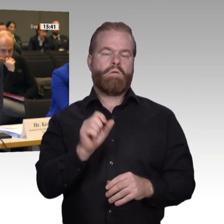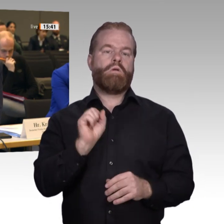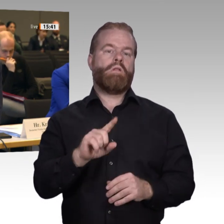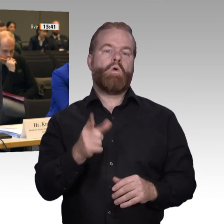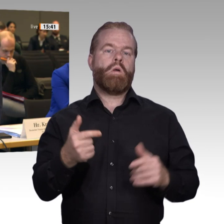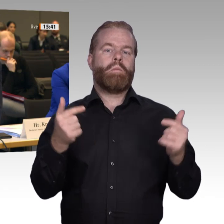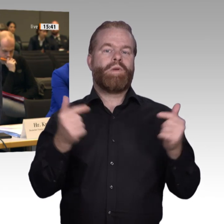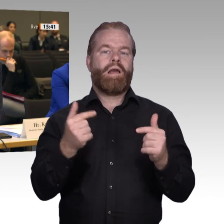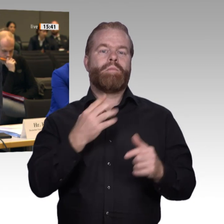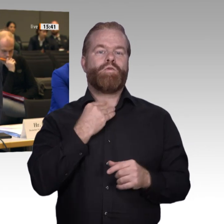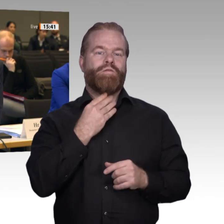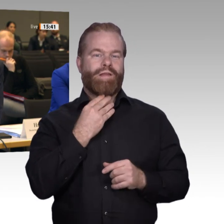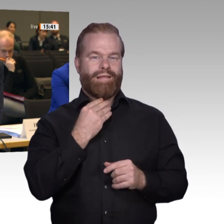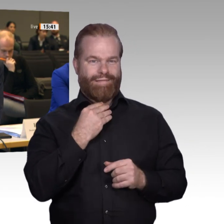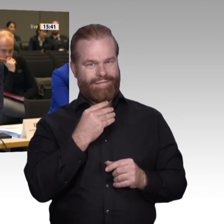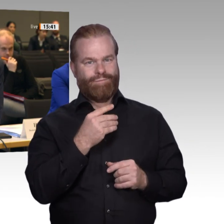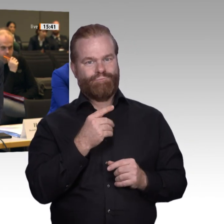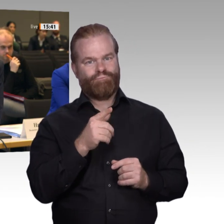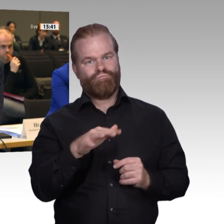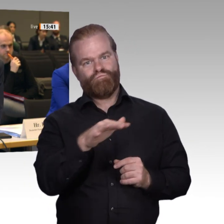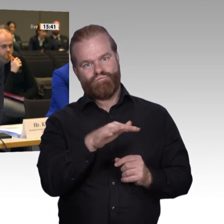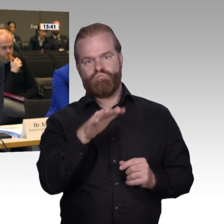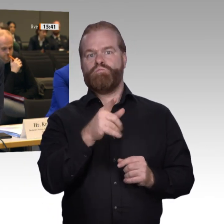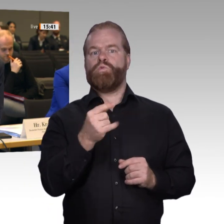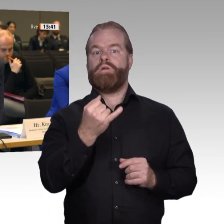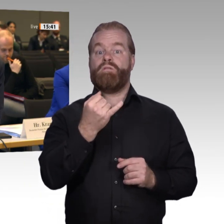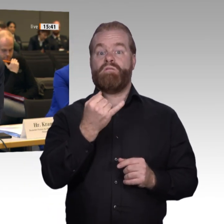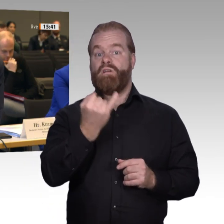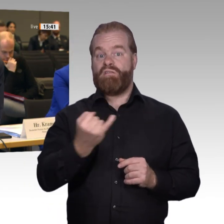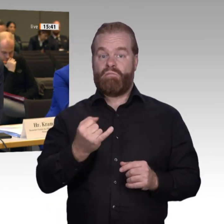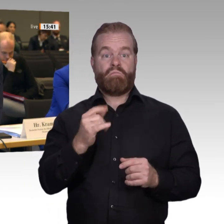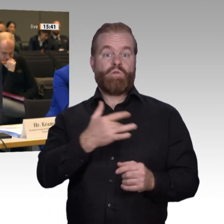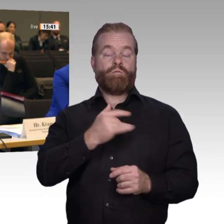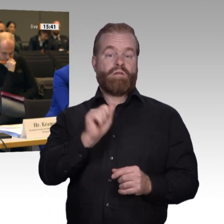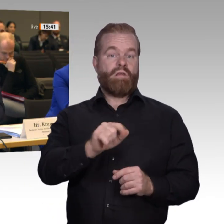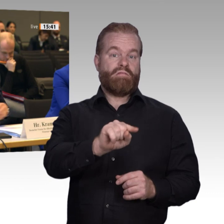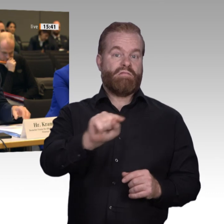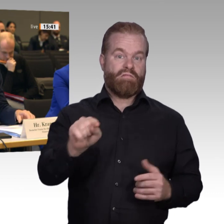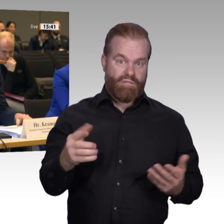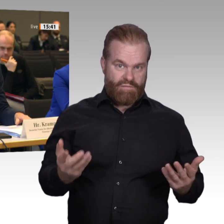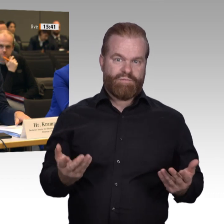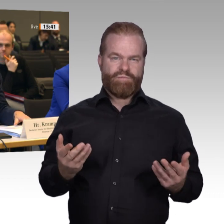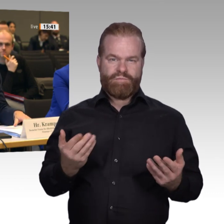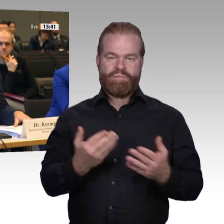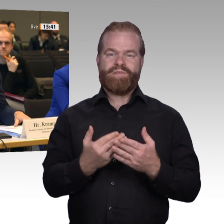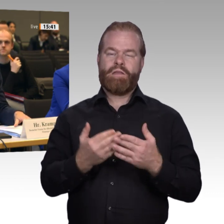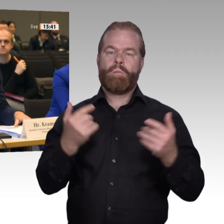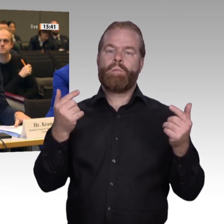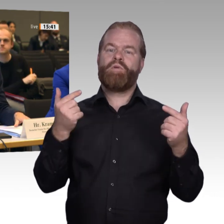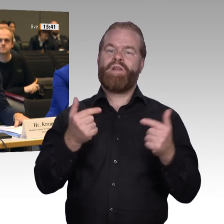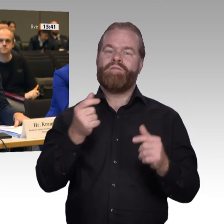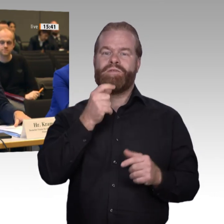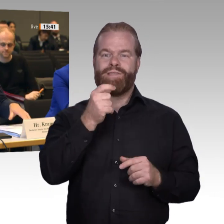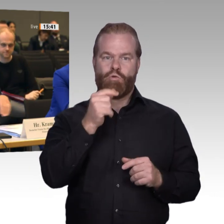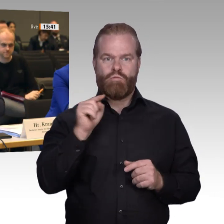ist. Und wenn wir diese drei Elemente zusammenfügen, dann kann ich jetzt quasi als Bürger sagen, dass ich jetzt die